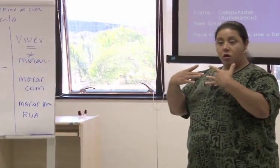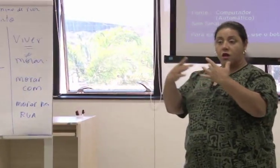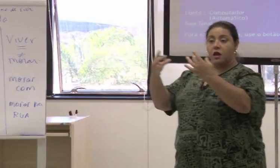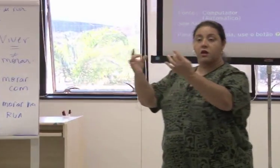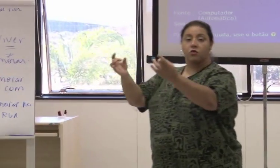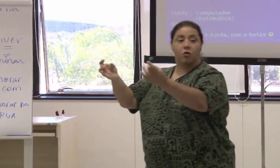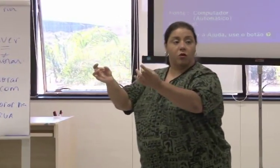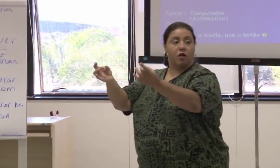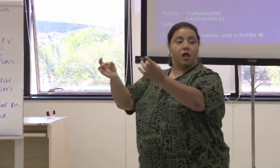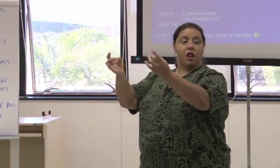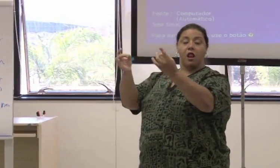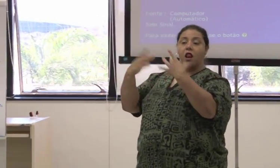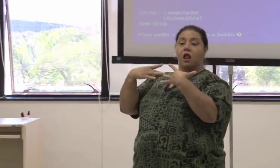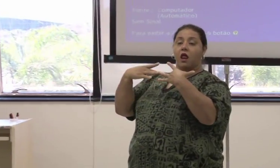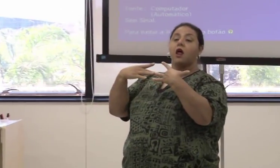Que isso?